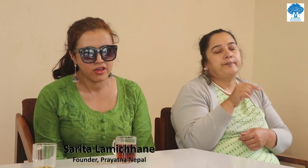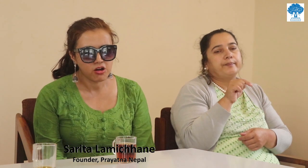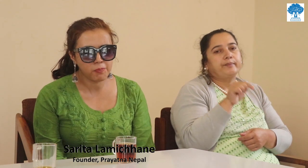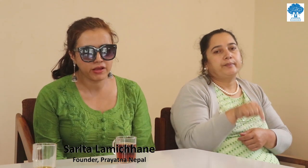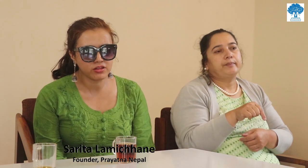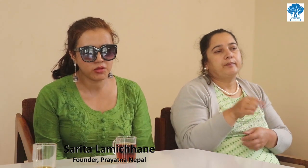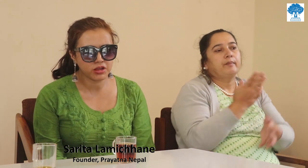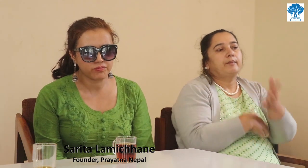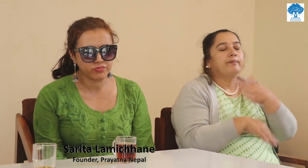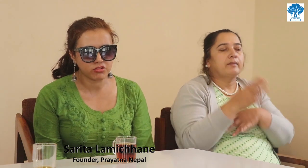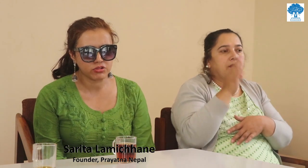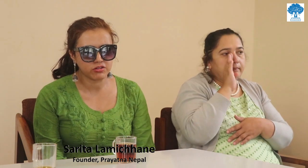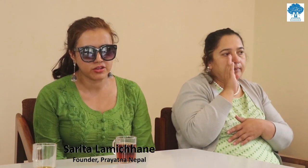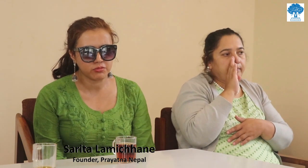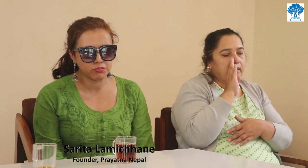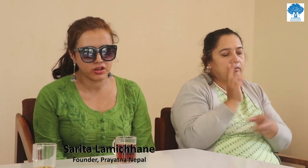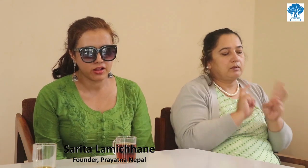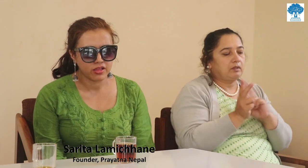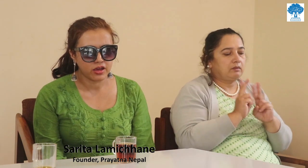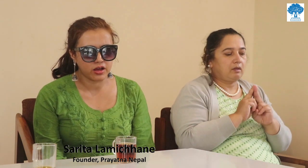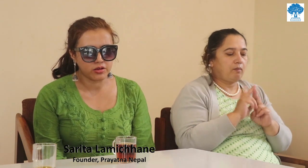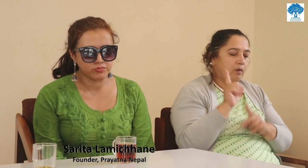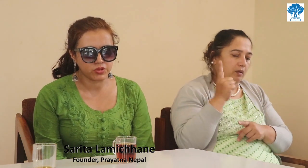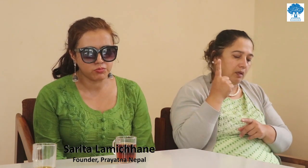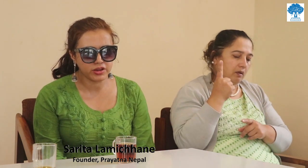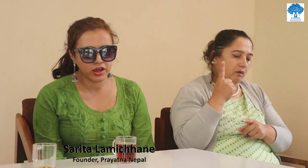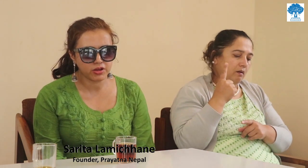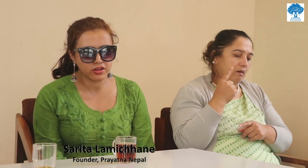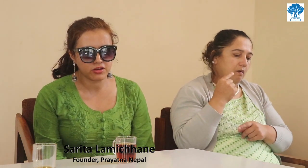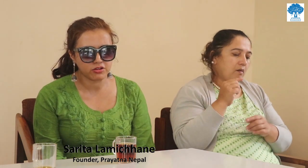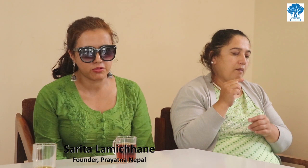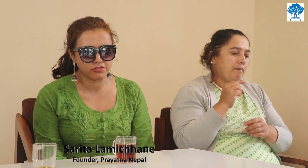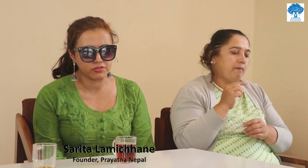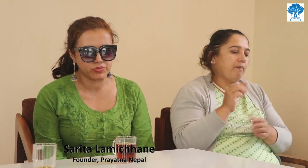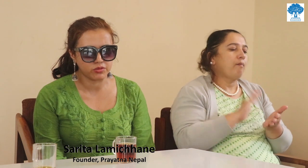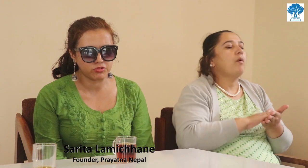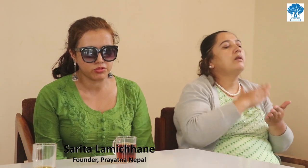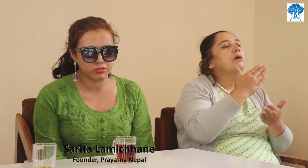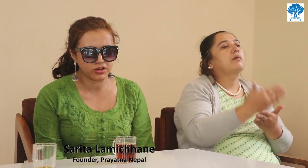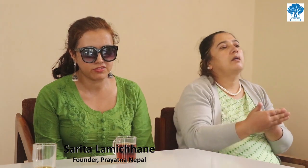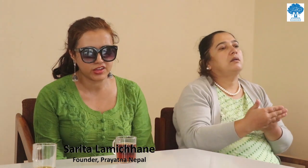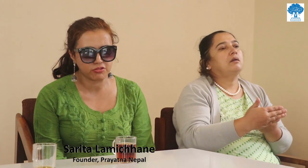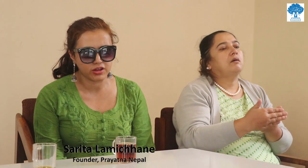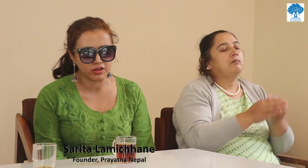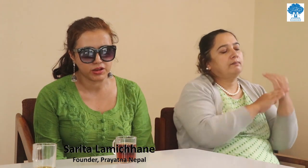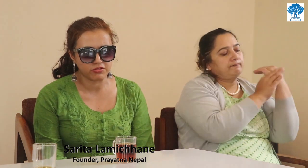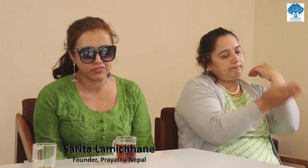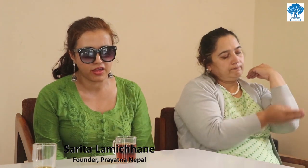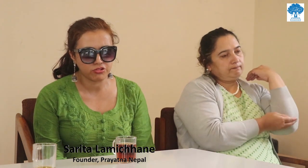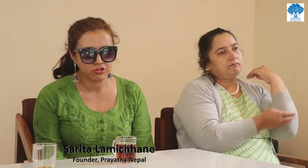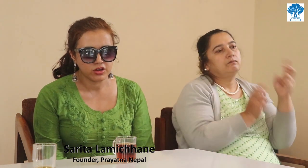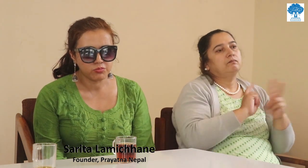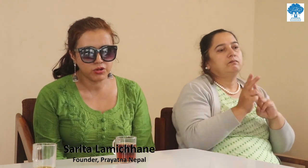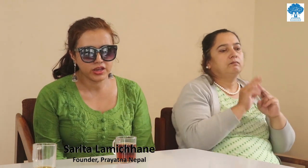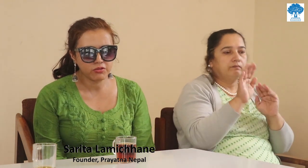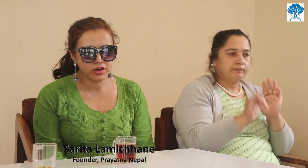छ। अपाङ्गतामा कुरा गर्दा म पहिला महिनावारी र गर्व जुन प्रेग्नेन्सीका कुराहरूमा ल्याउन